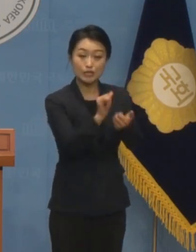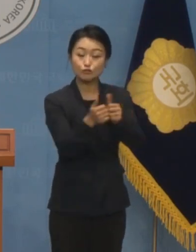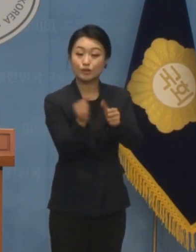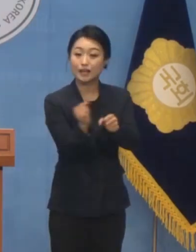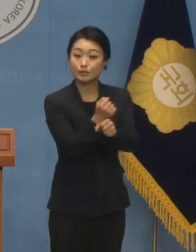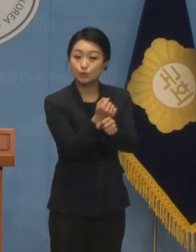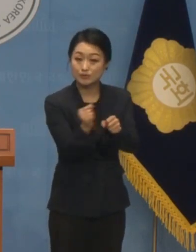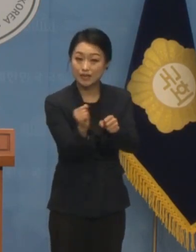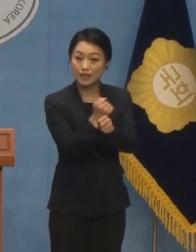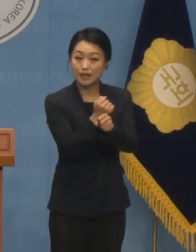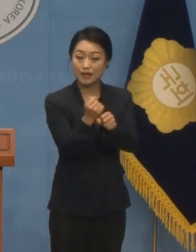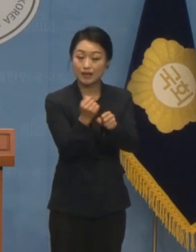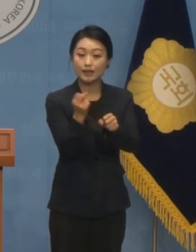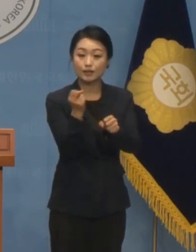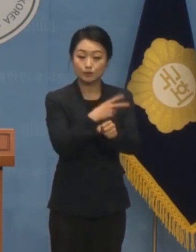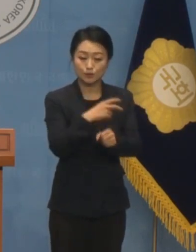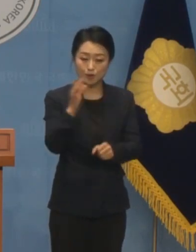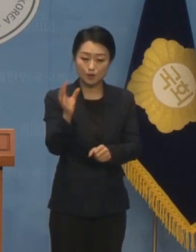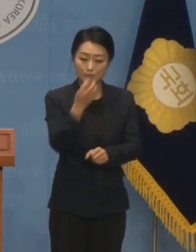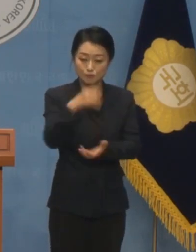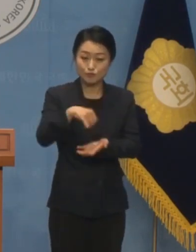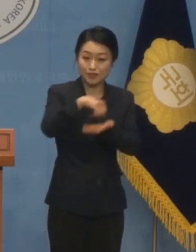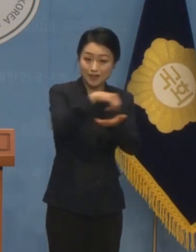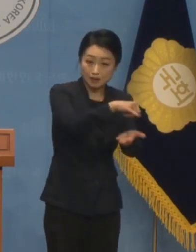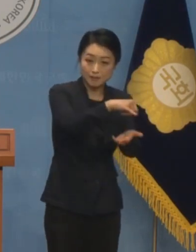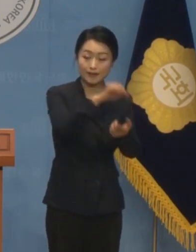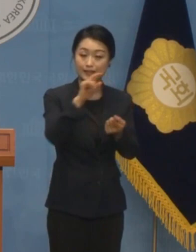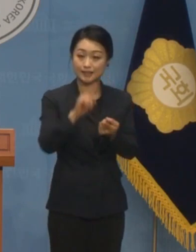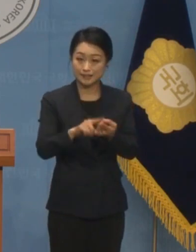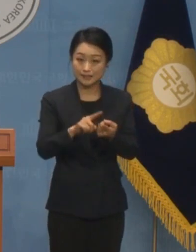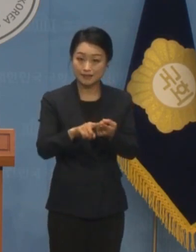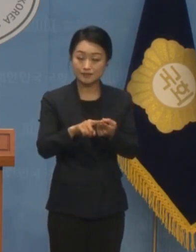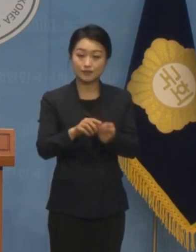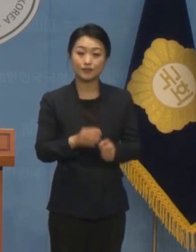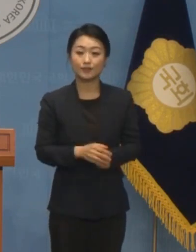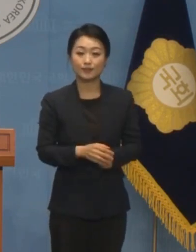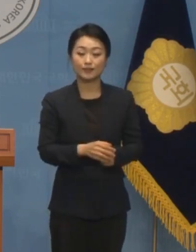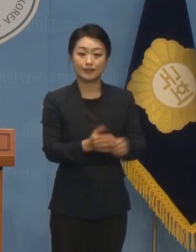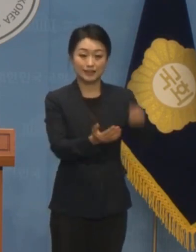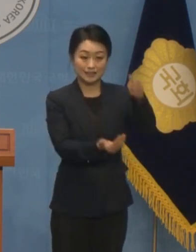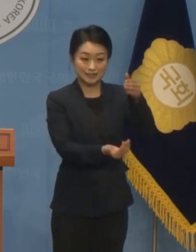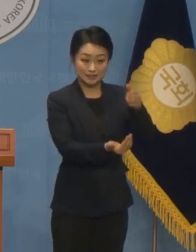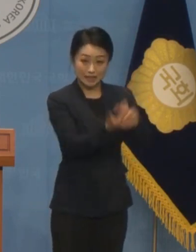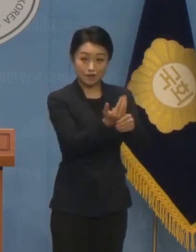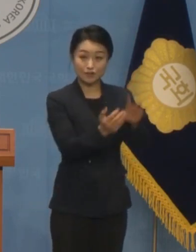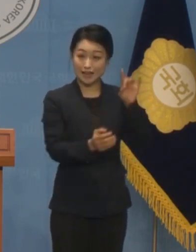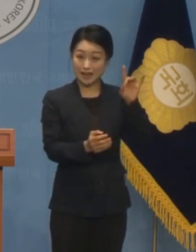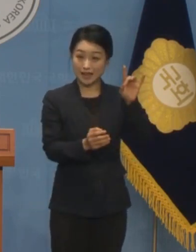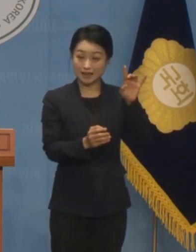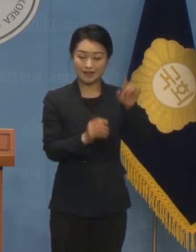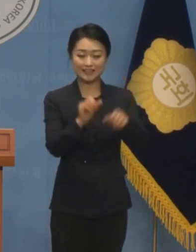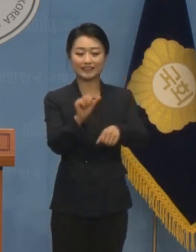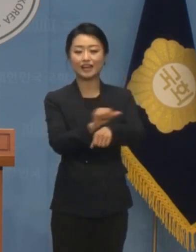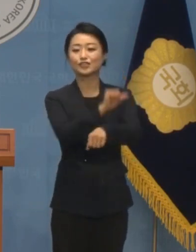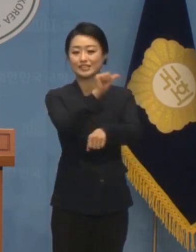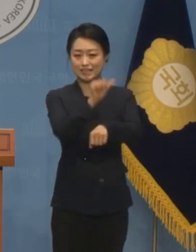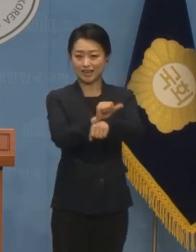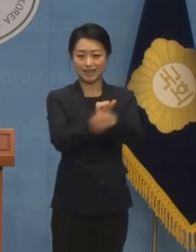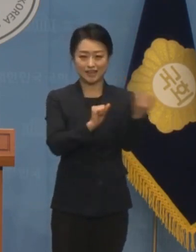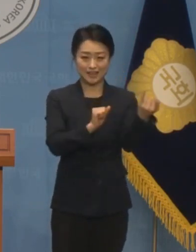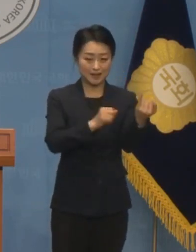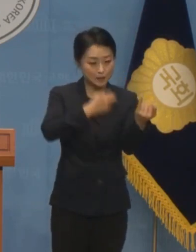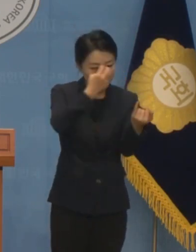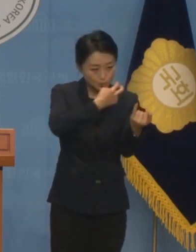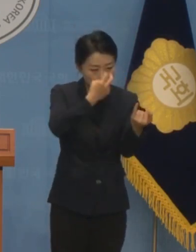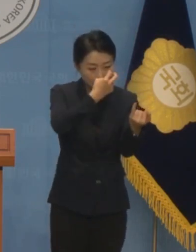주가 조작 및 명품 가방 수수 혐의에 대해 한 사건당 5시간 동안 비공개 조사를